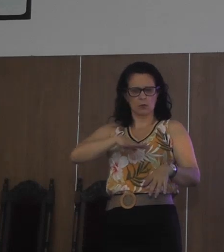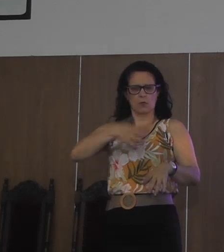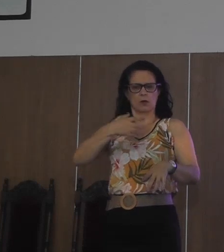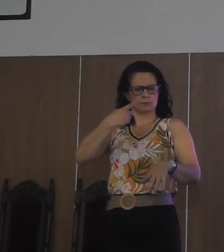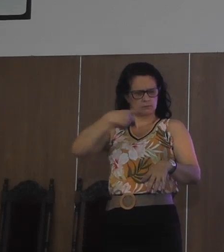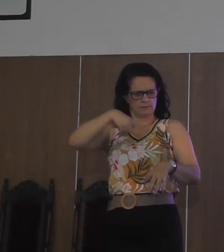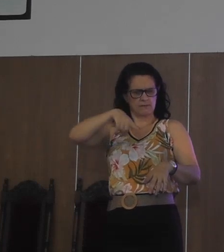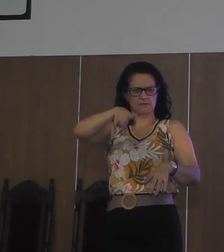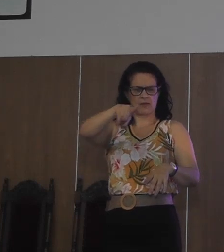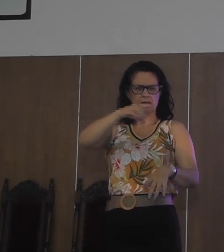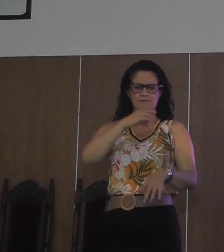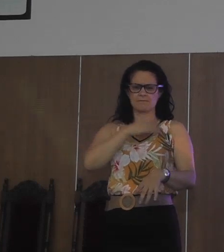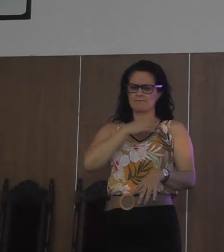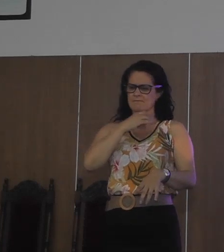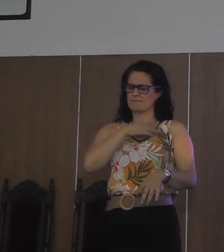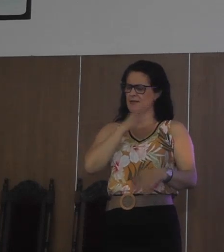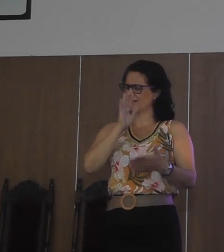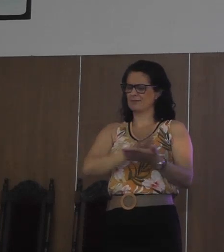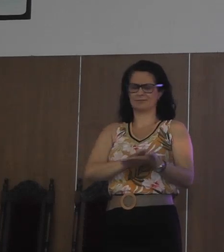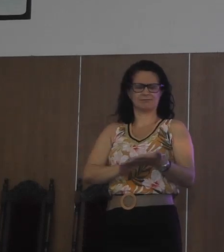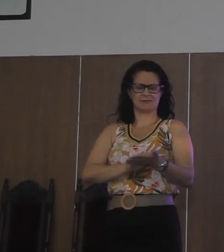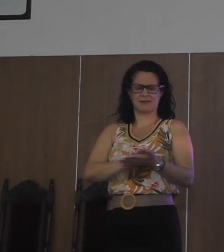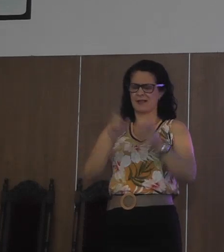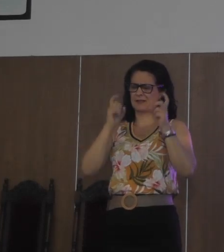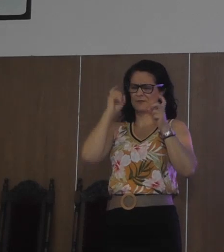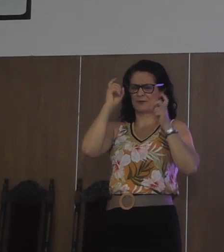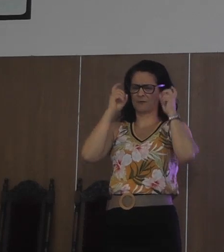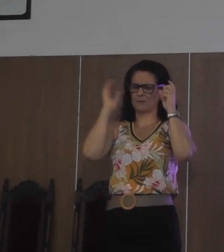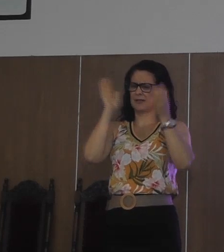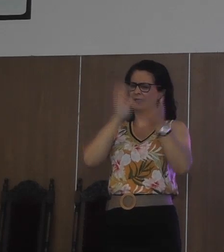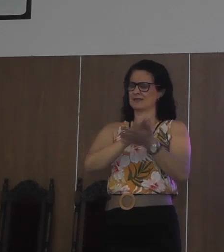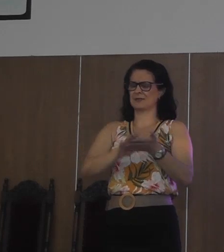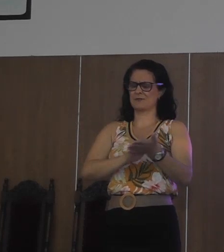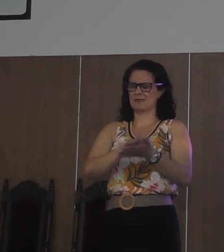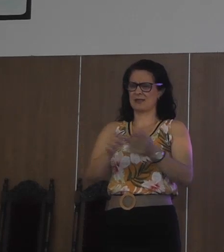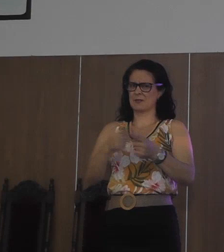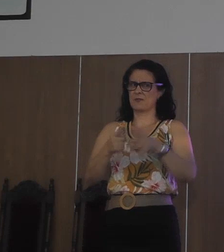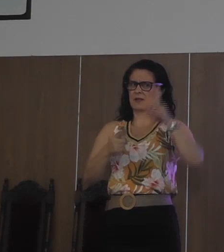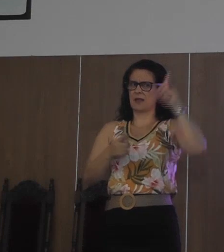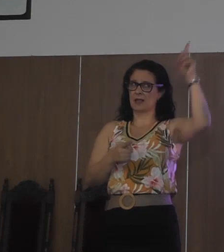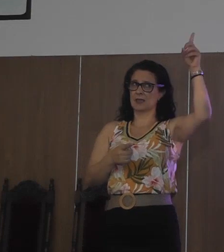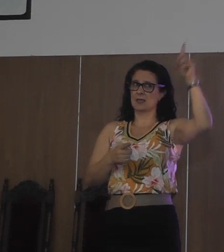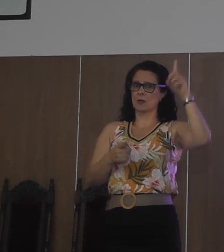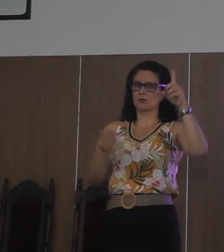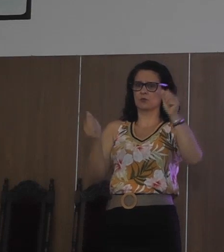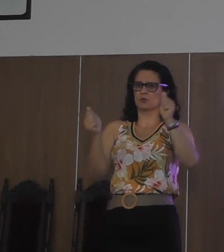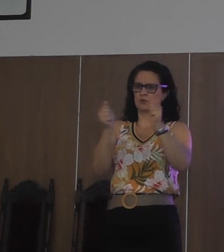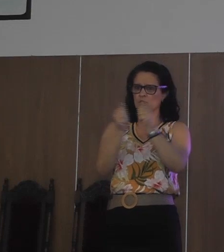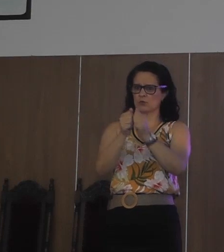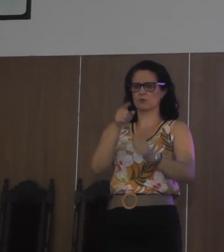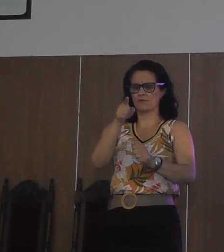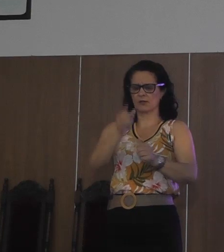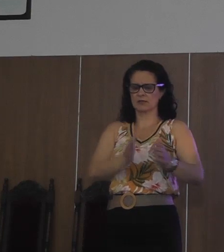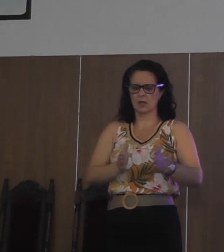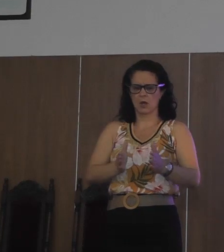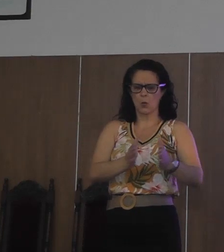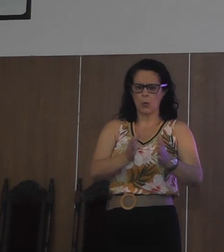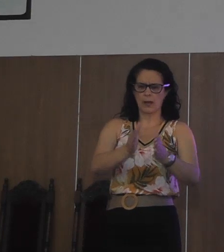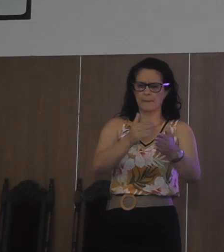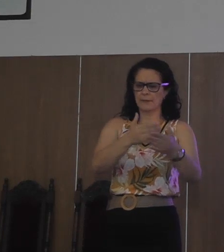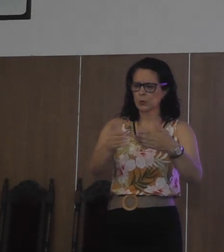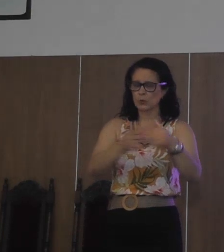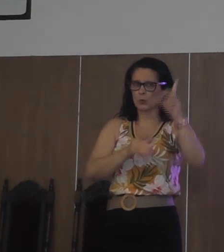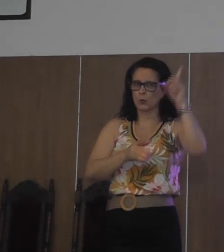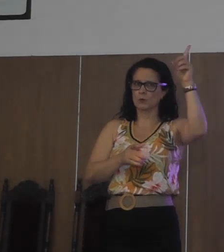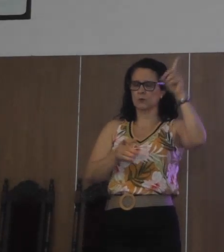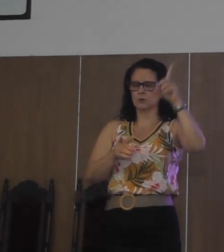não temas nem te espantes, porque o Senhor teu Deus é contigo por onde quer que andares.